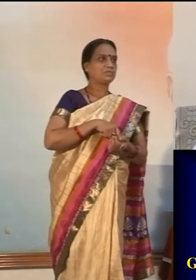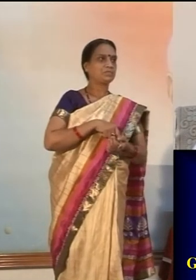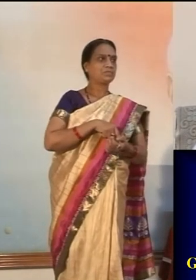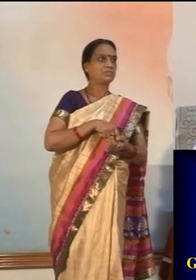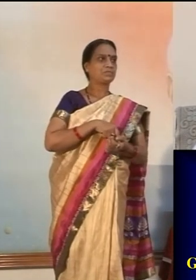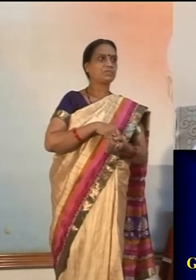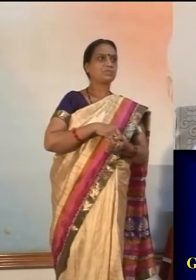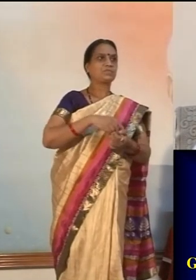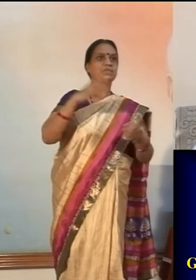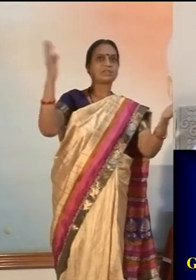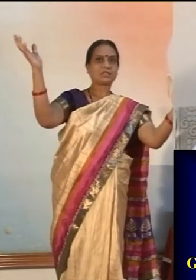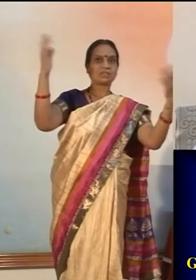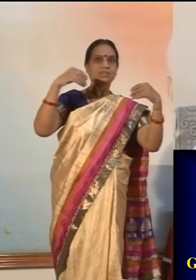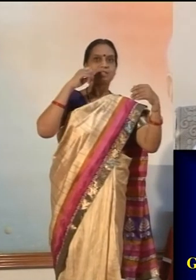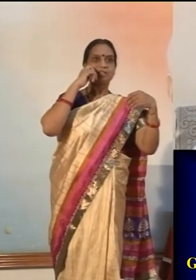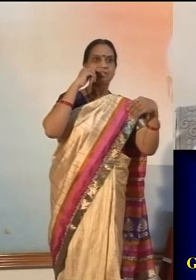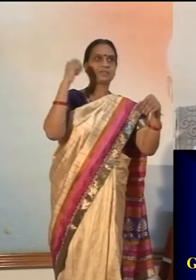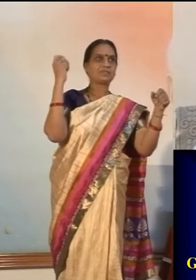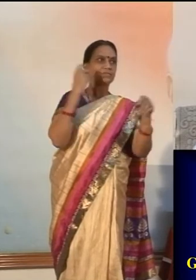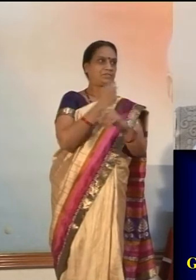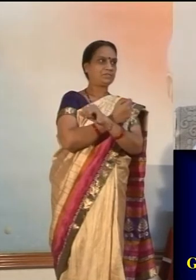बचाव दल के कुछ लोग